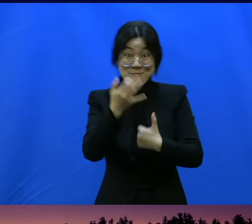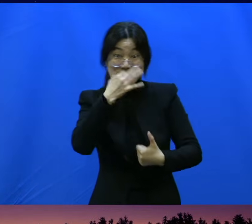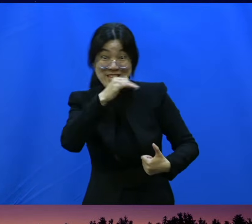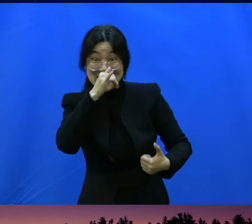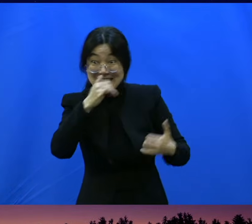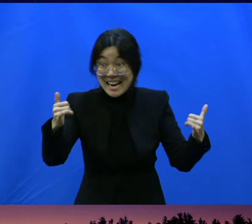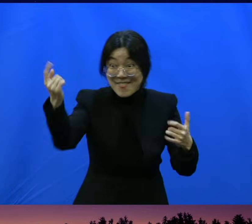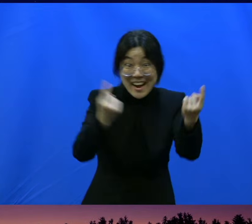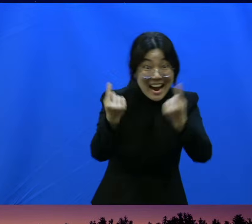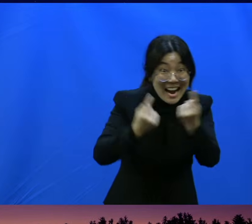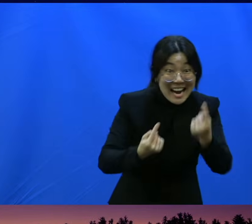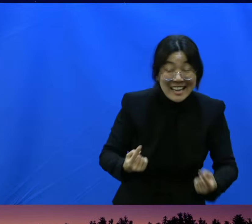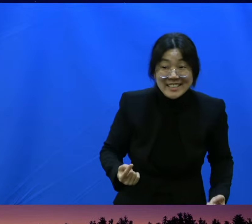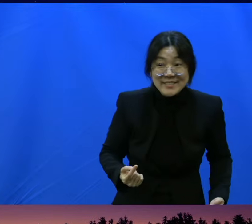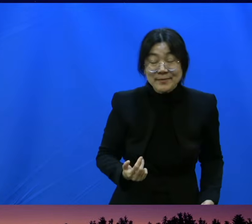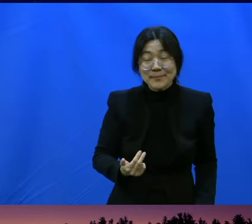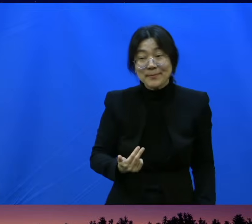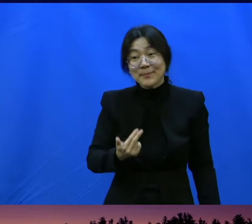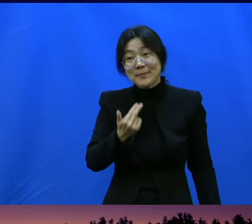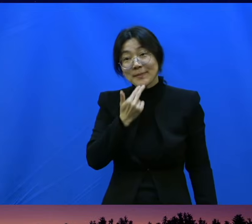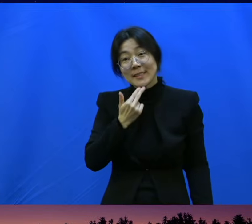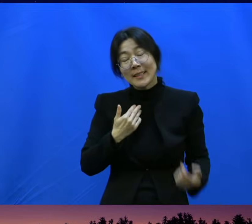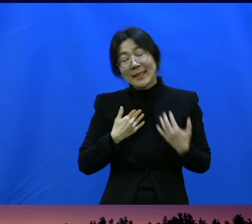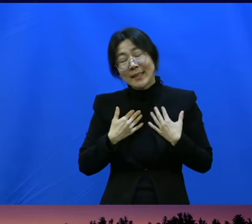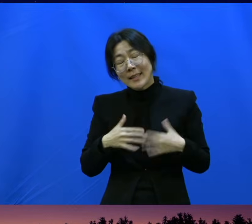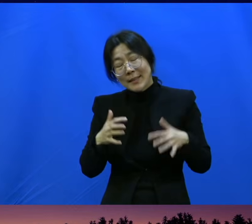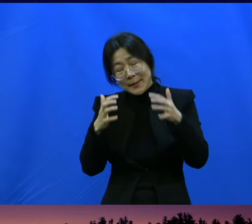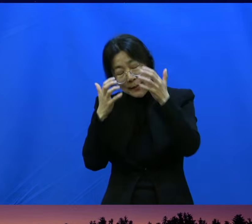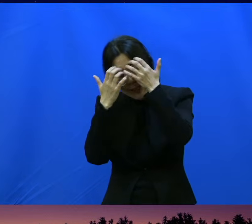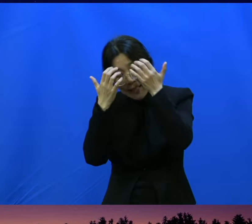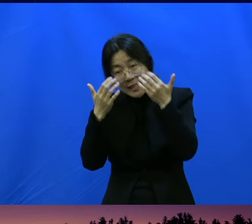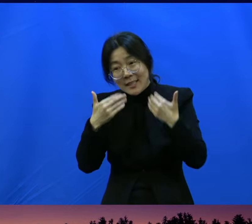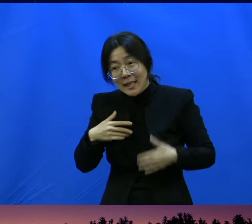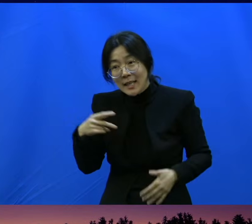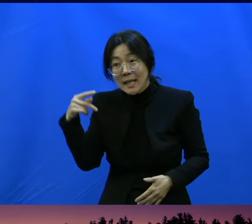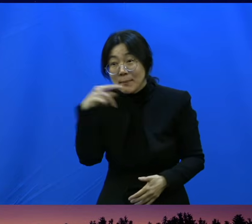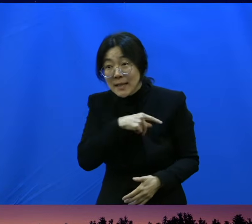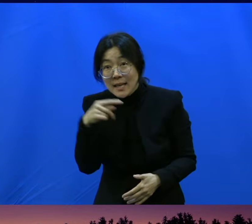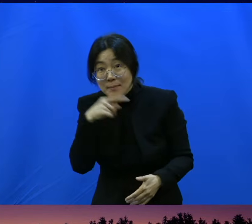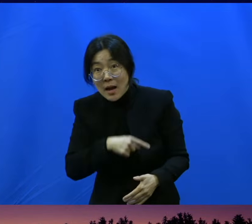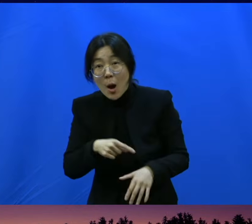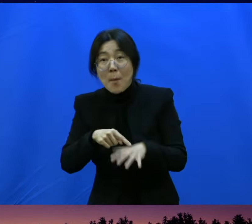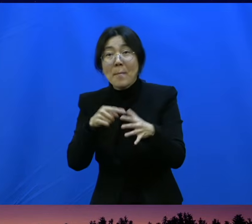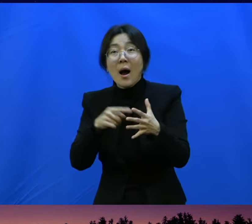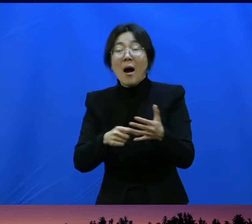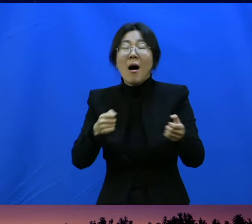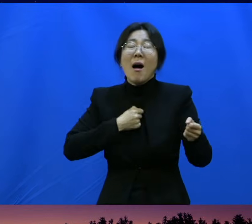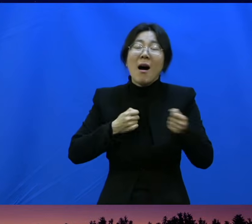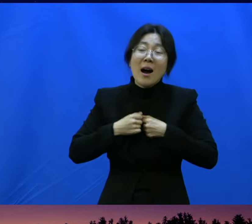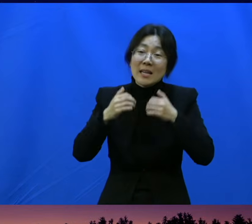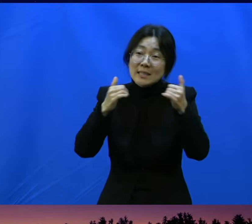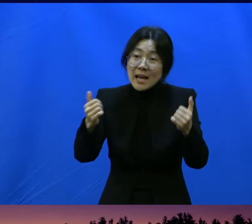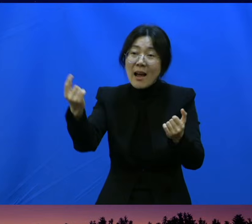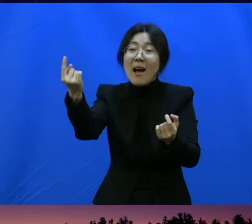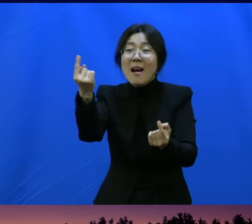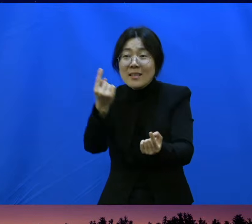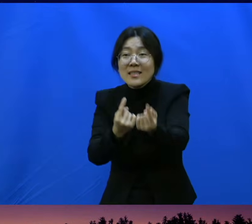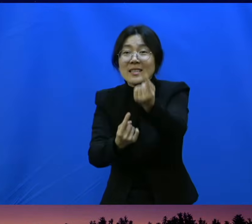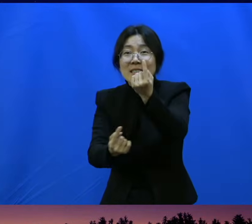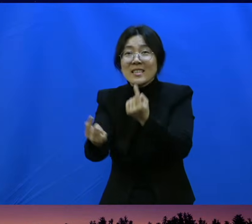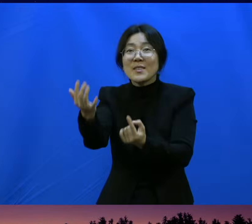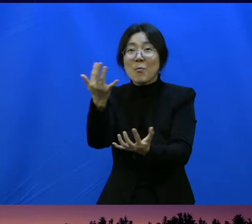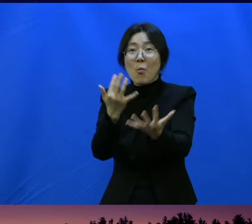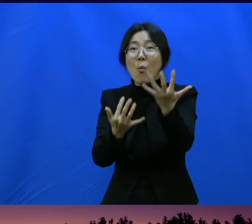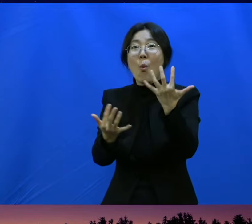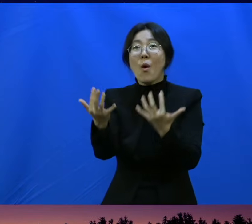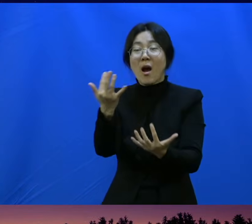보니까 환난당한 모든 자와 빚진 자와 마음이 원통한 자가 다 그에게로 모였고